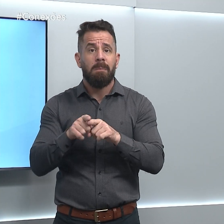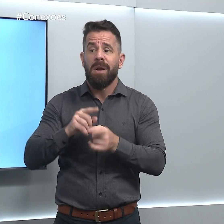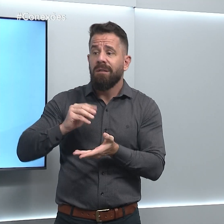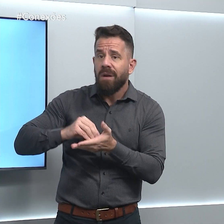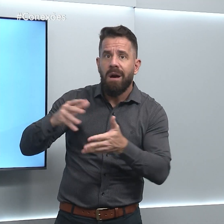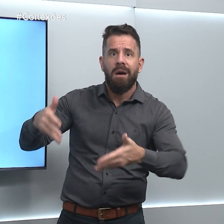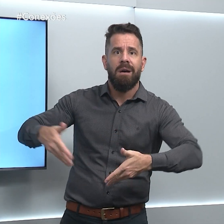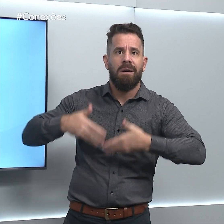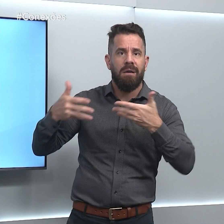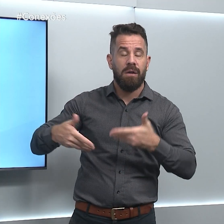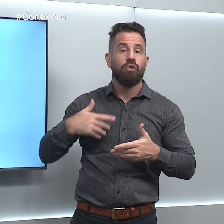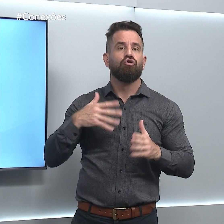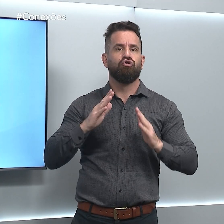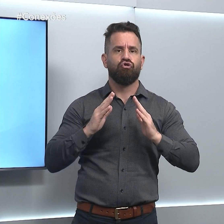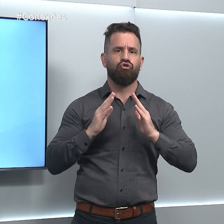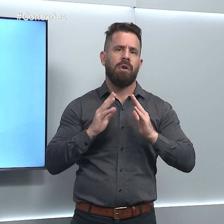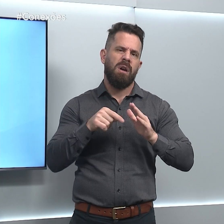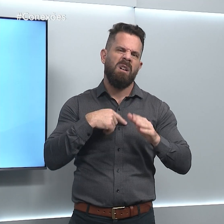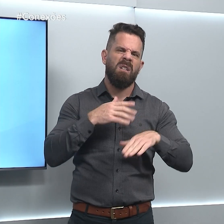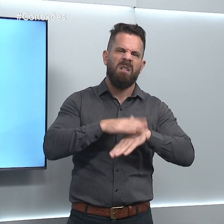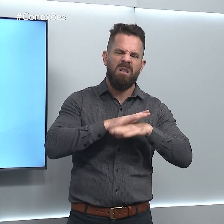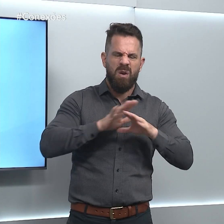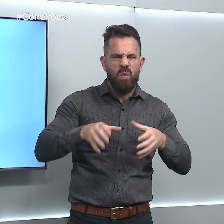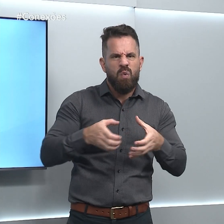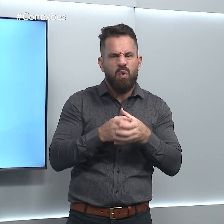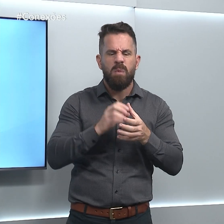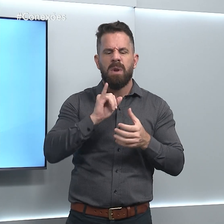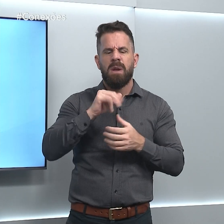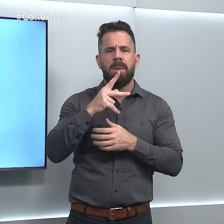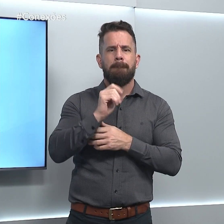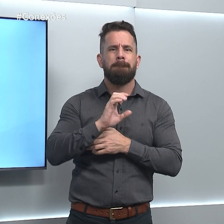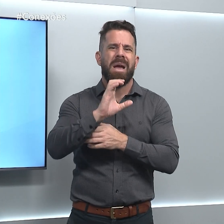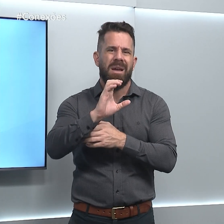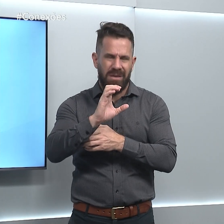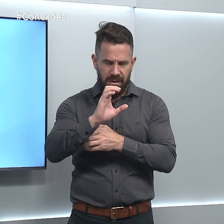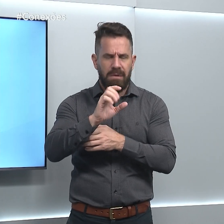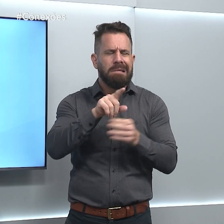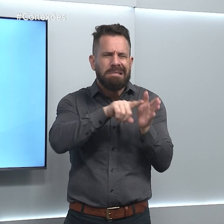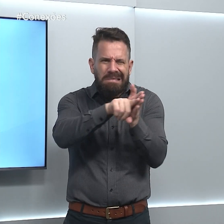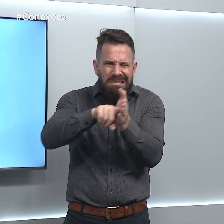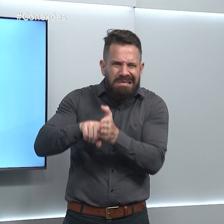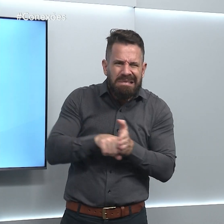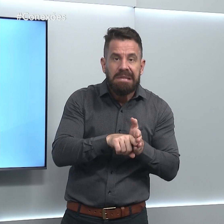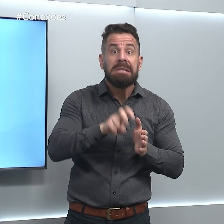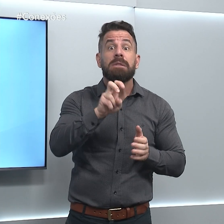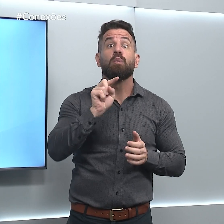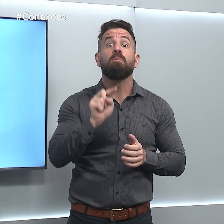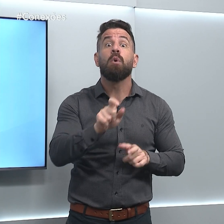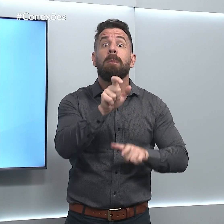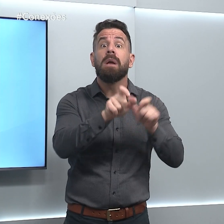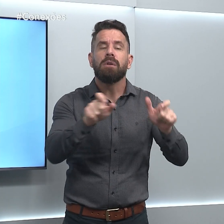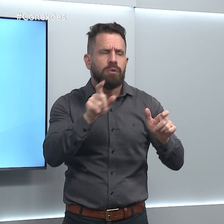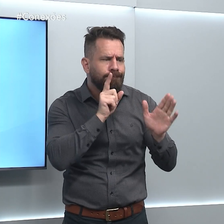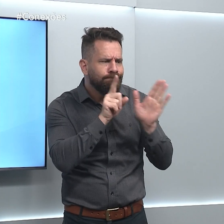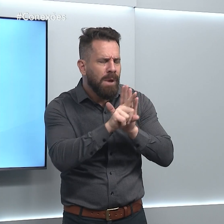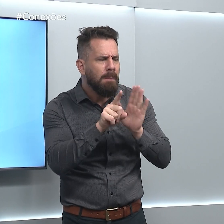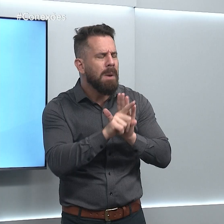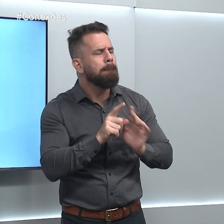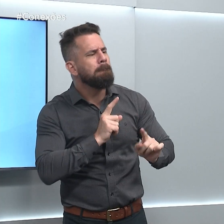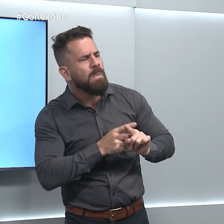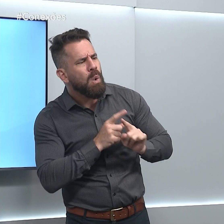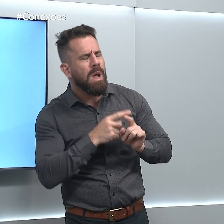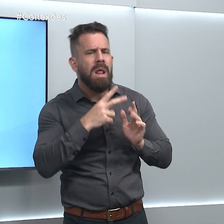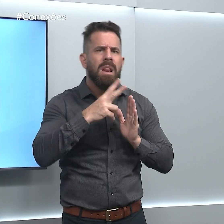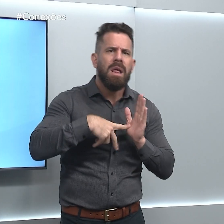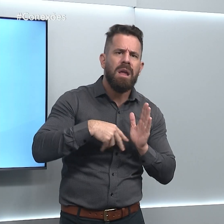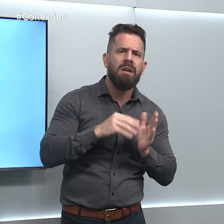Instituto Inteligência em Pesquisas e Consultoria. Mais de 5.000 pessoas foram entrevistadas nesse estudo. E os principais